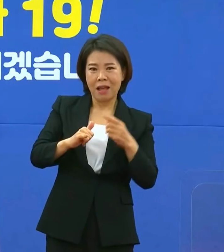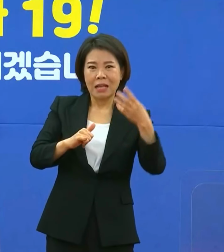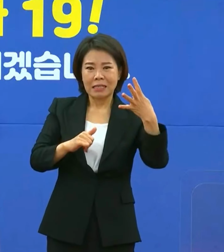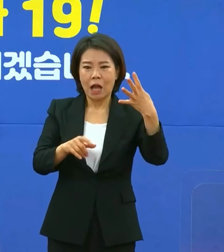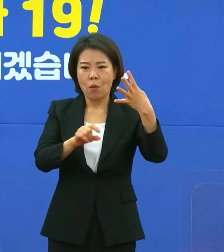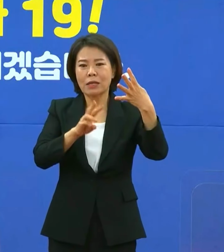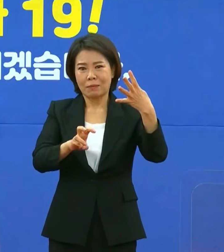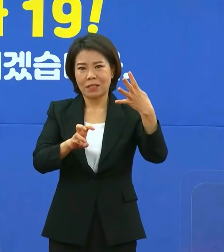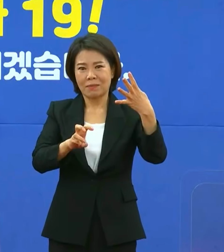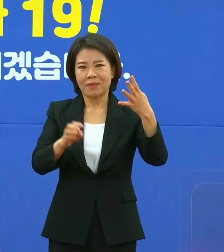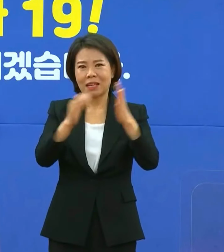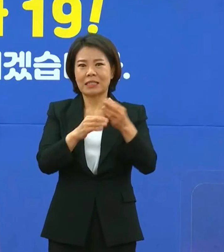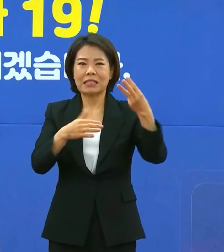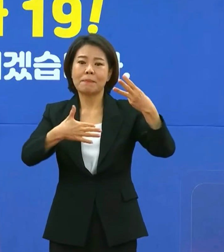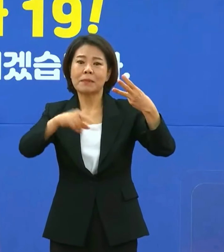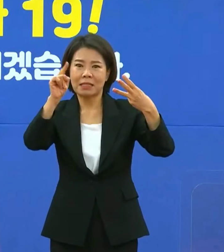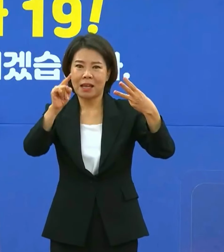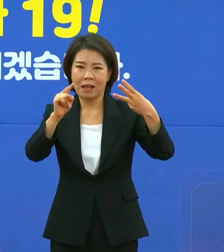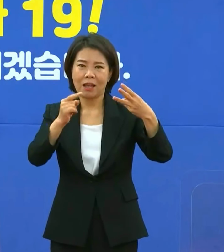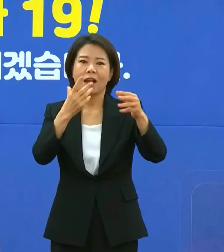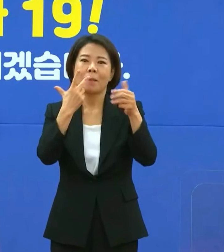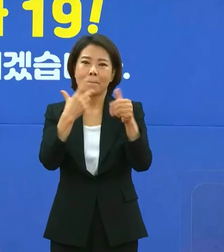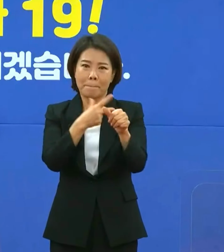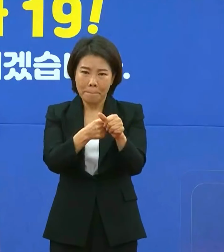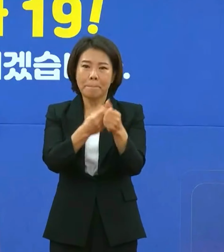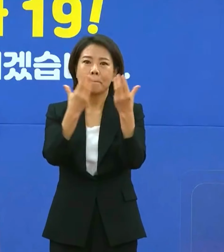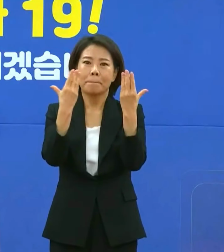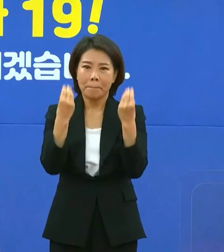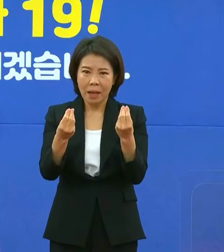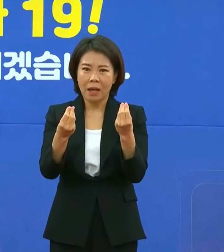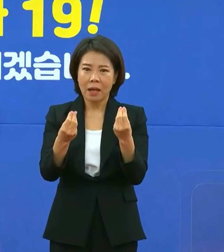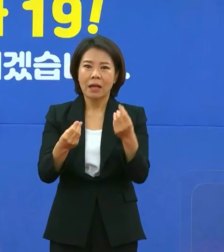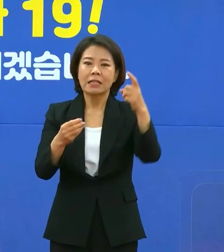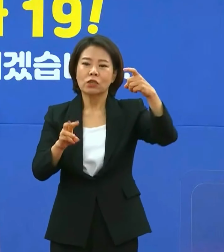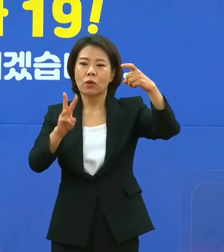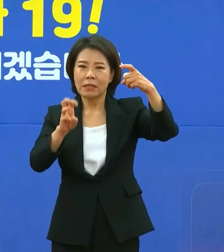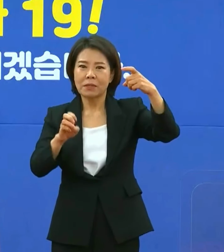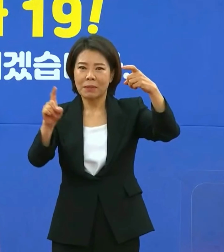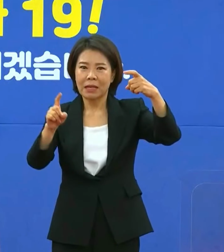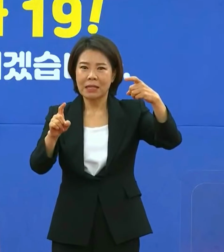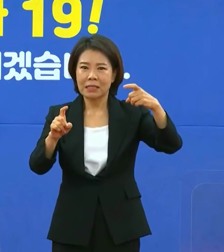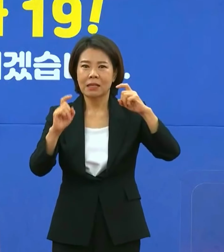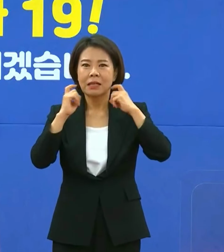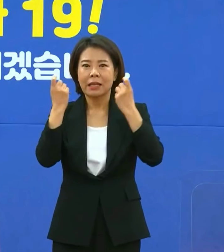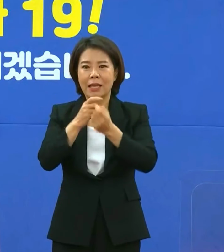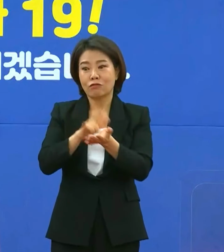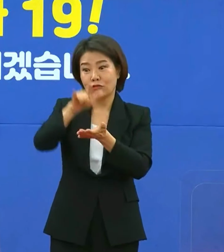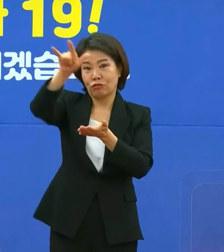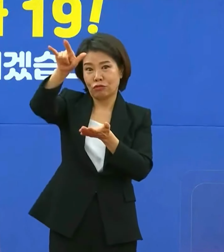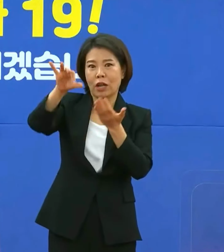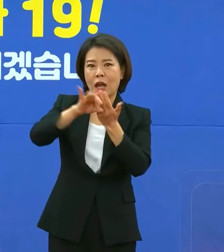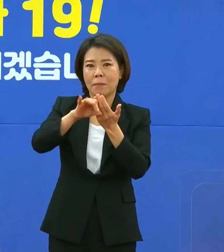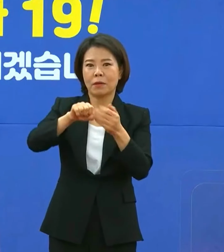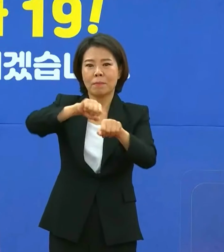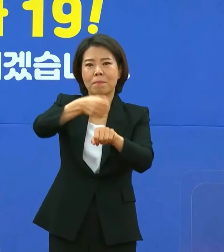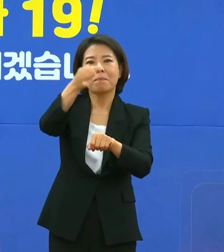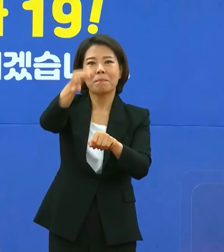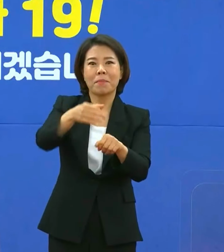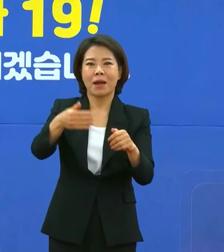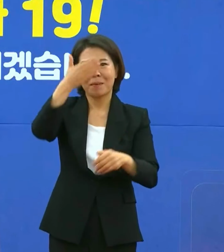30일까지 3차 접종을 완료하고 10월 31일까지 자진 출국 하는 경우엔 범칙금